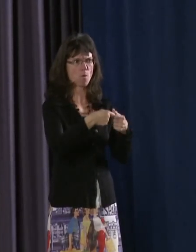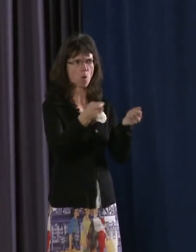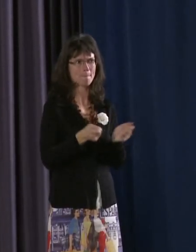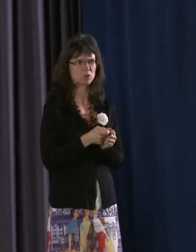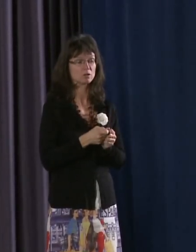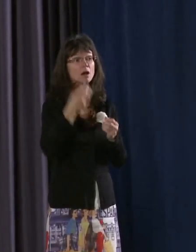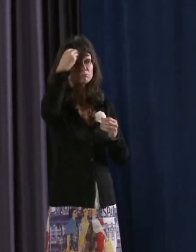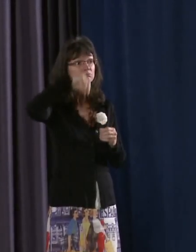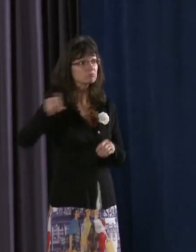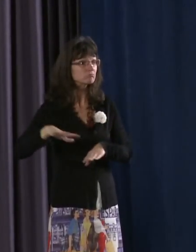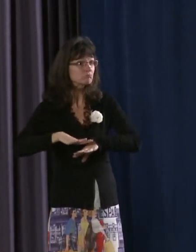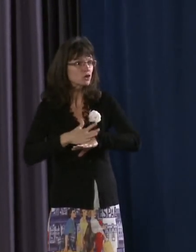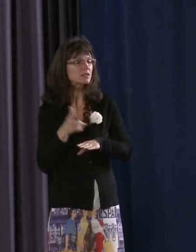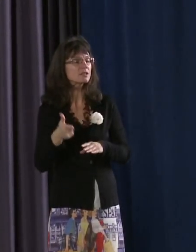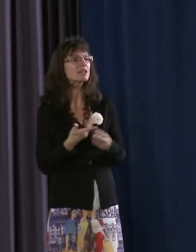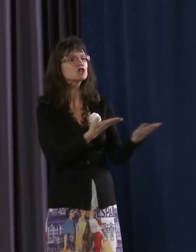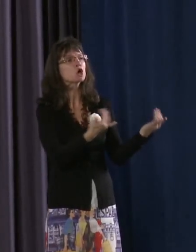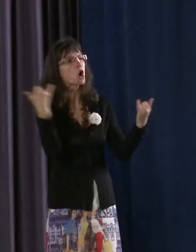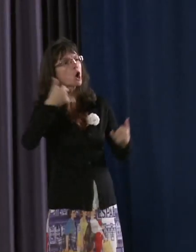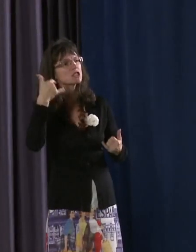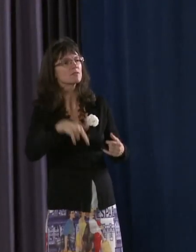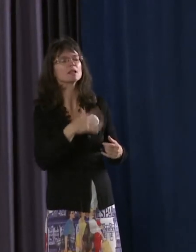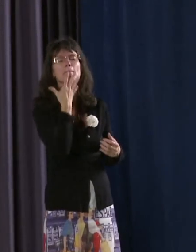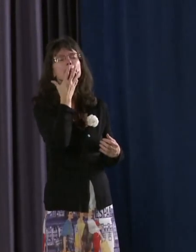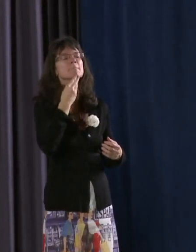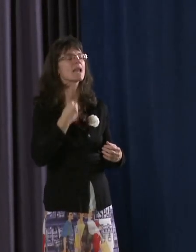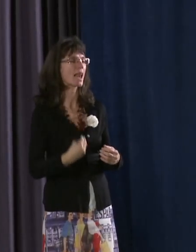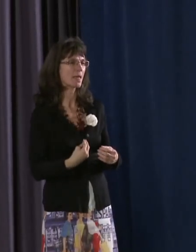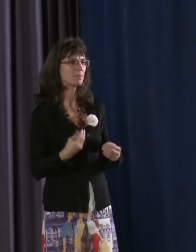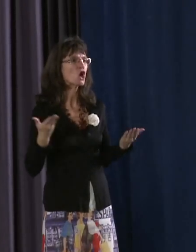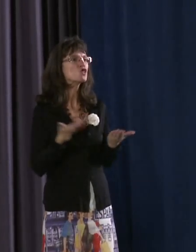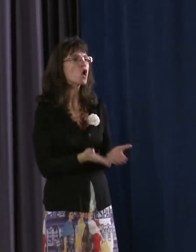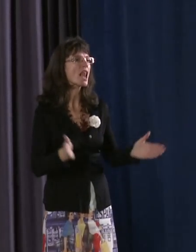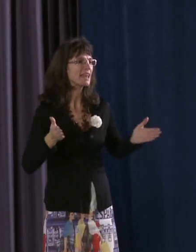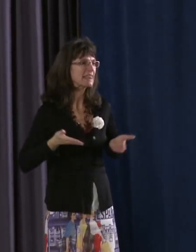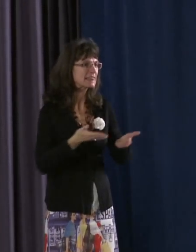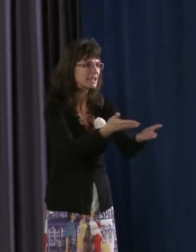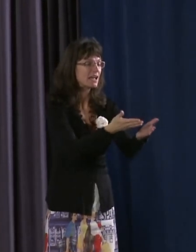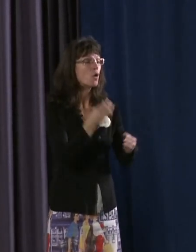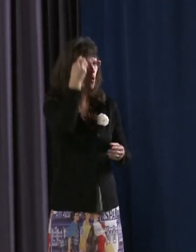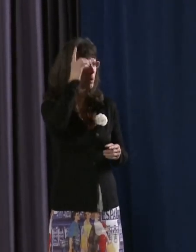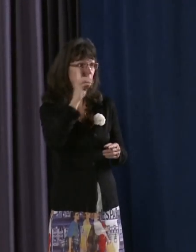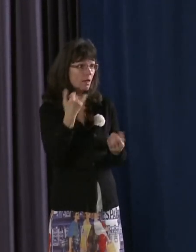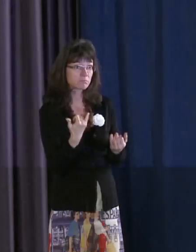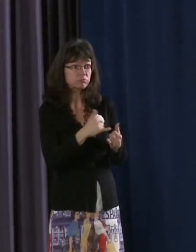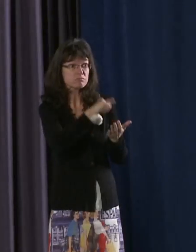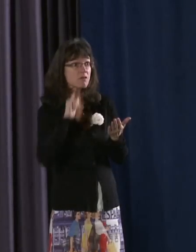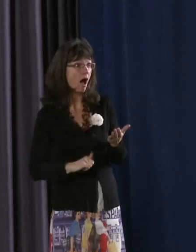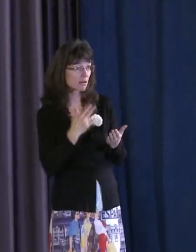v naši prelepi dolini. Upam, da se ne vidimo danes zadnjič, ampak da se bomo še kdaj srečali tukaj v našem